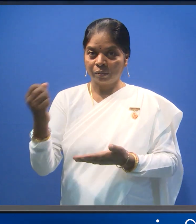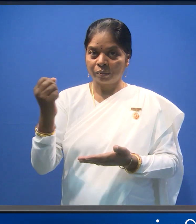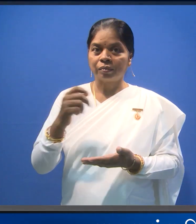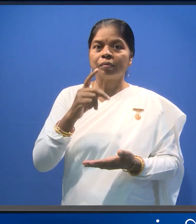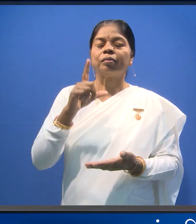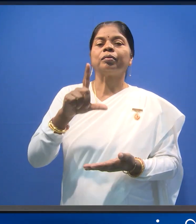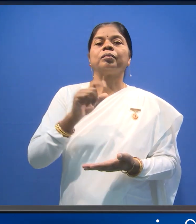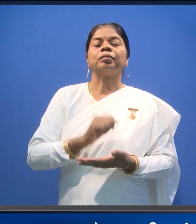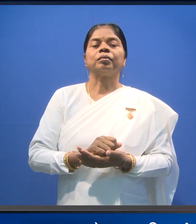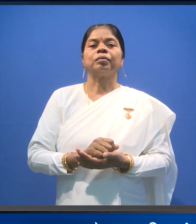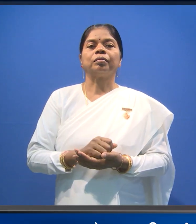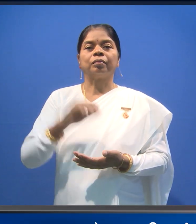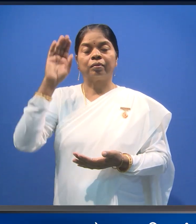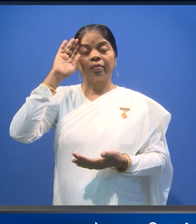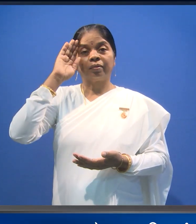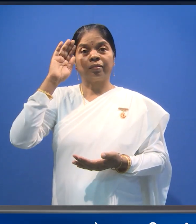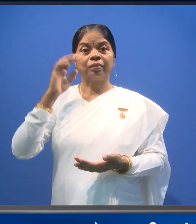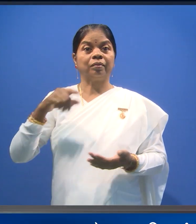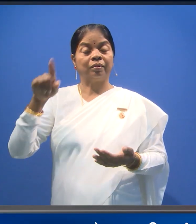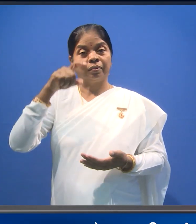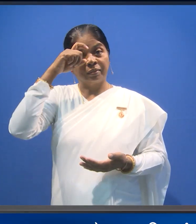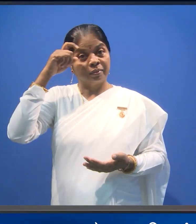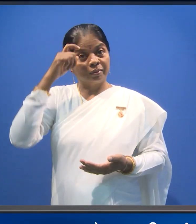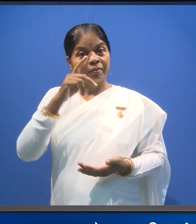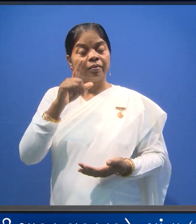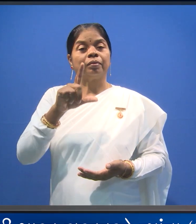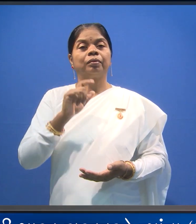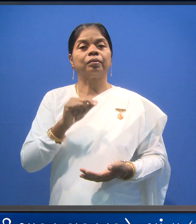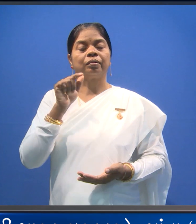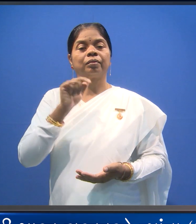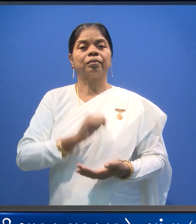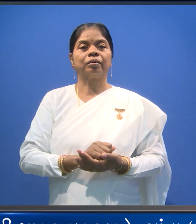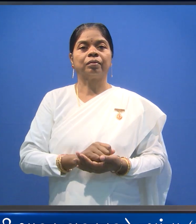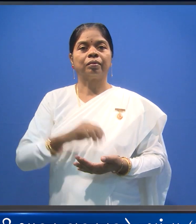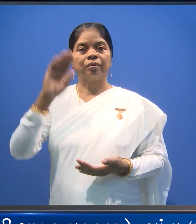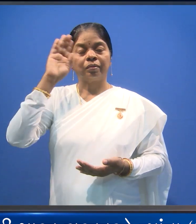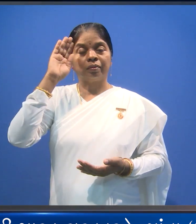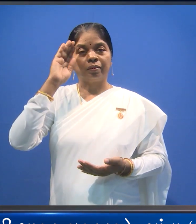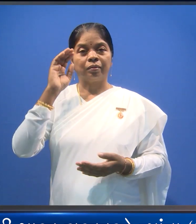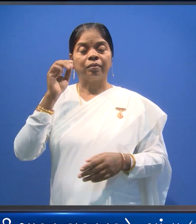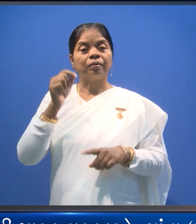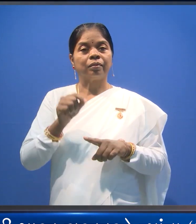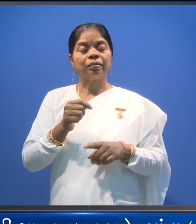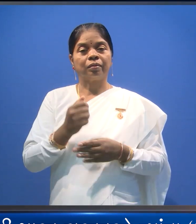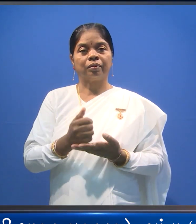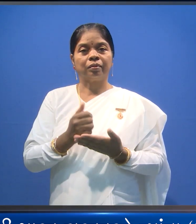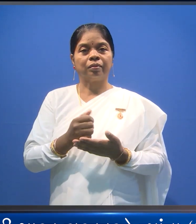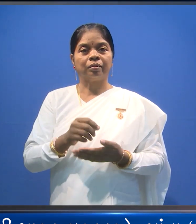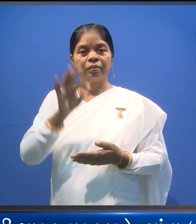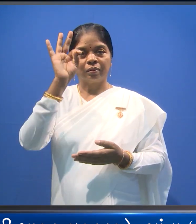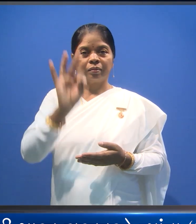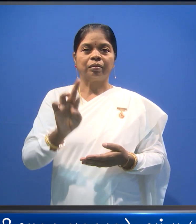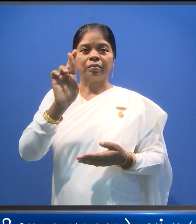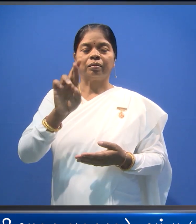केले. देशासाठी त्यांनी जे कार्य केले त्यासाठी भारत सरकारने त्यांना